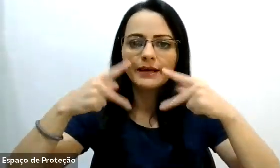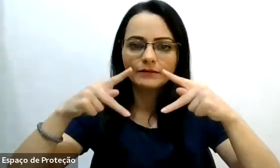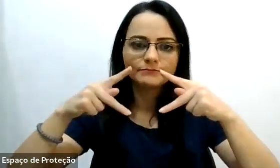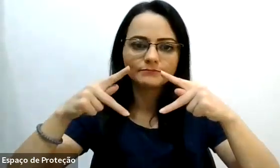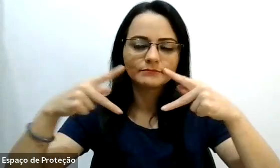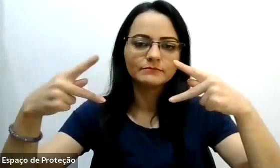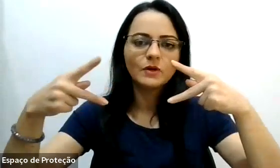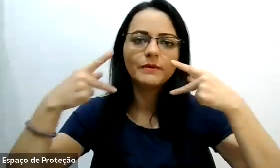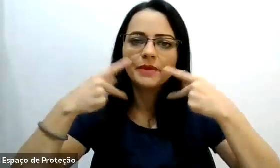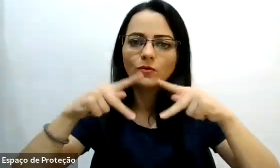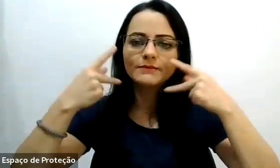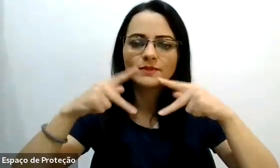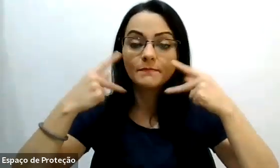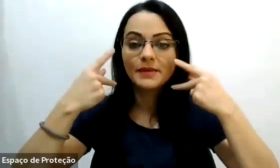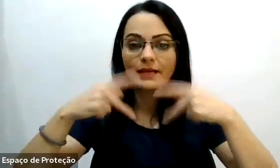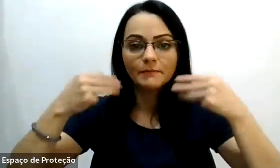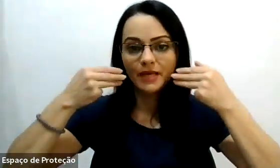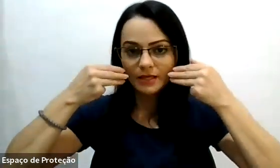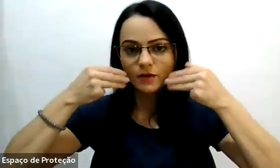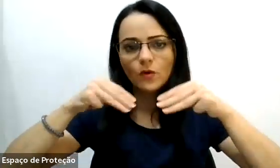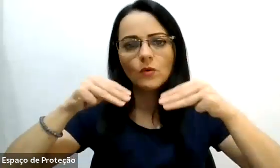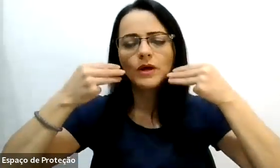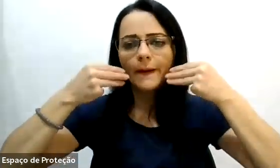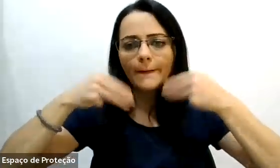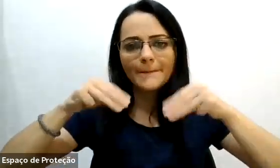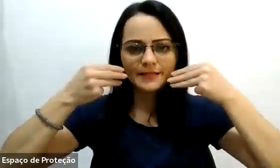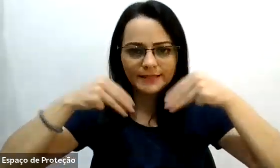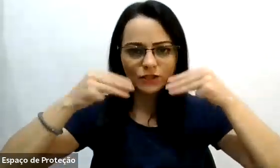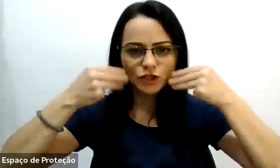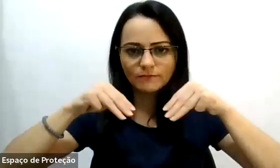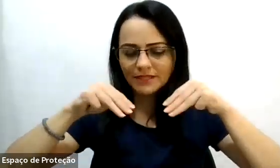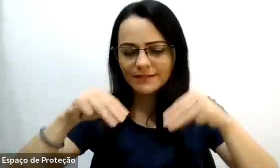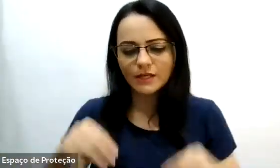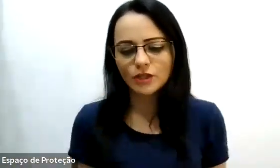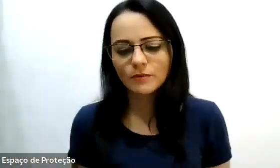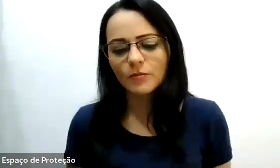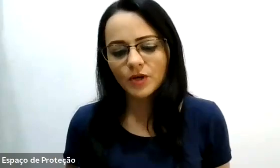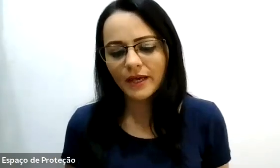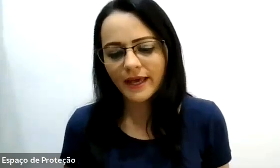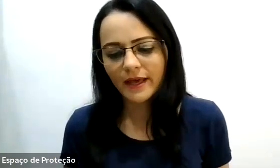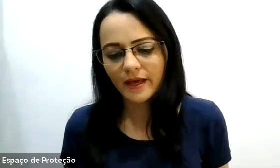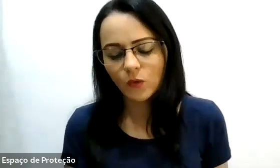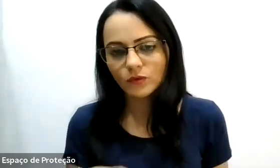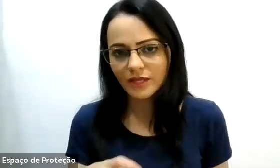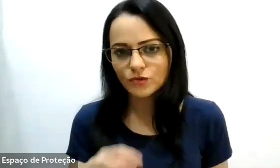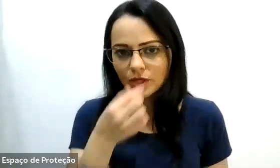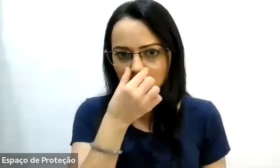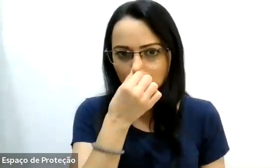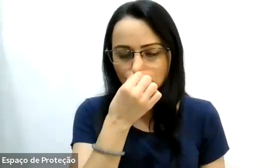pregar. Mão em P, duas mãos em P aqui. Ou mensagem, mensagem, porque é o contexto religioso,